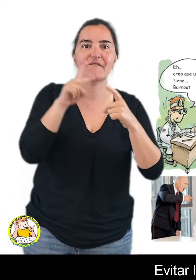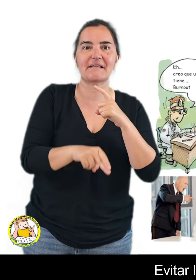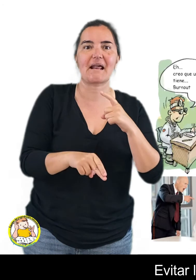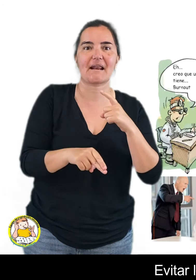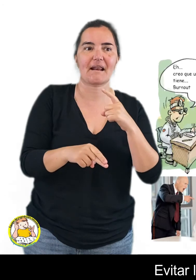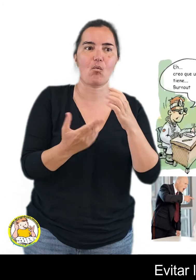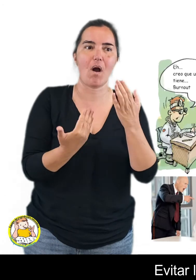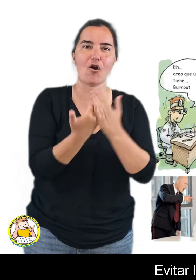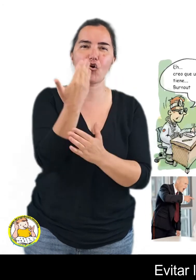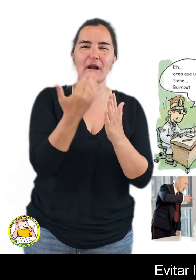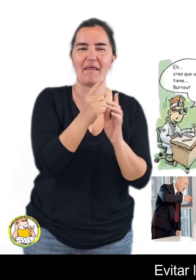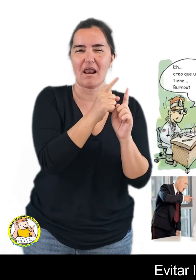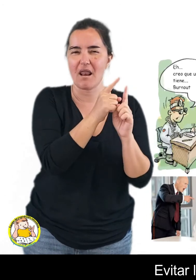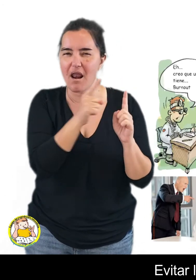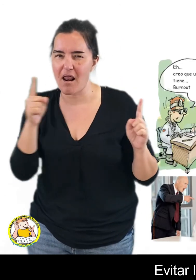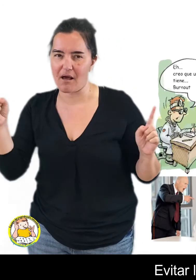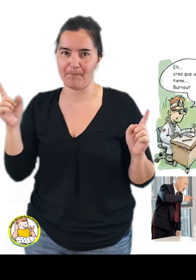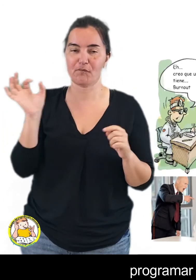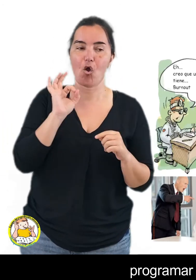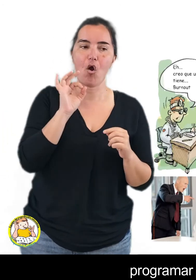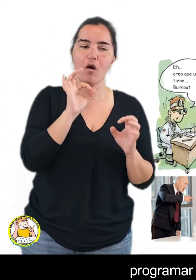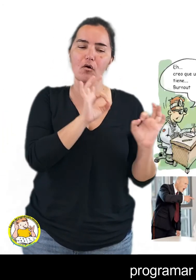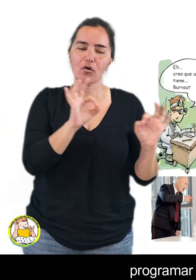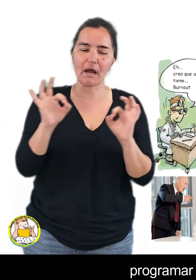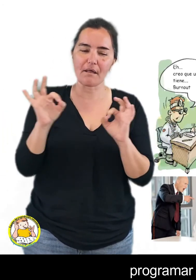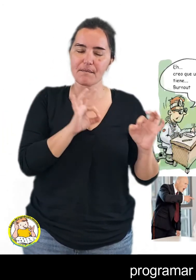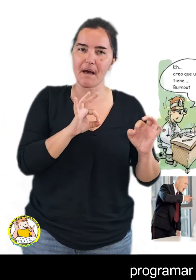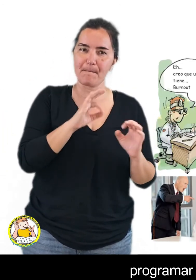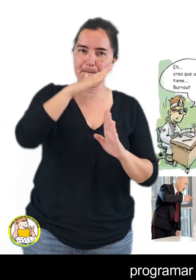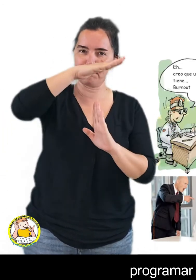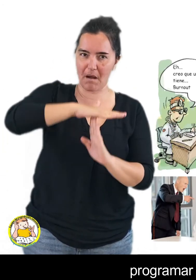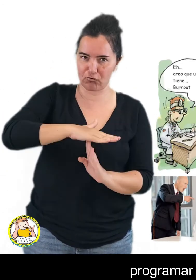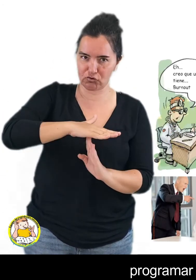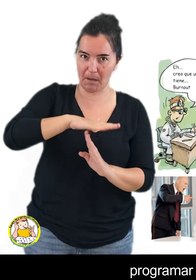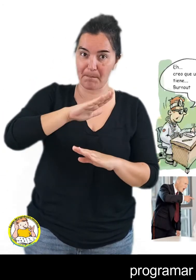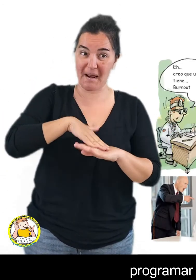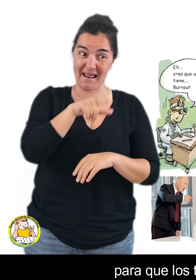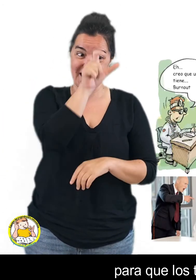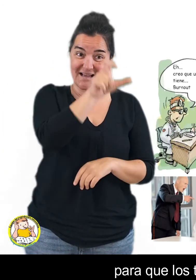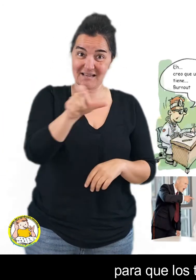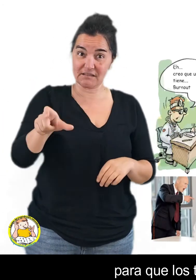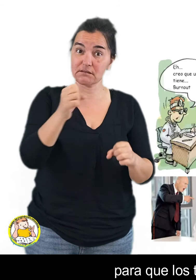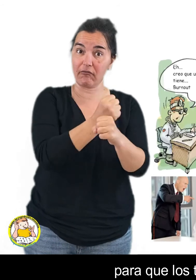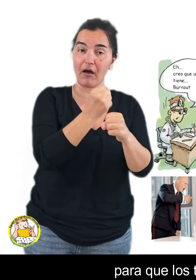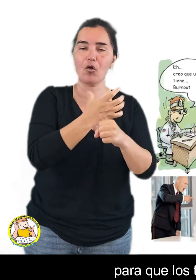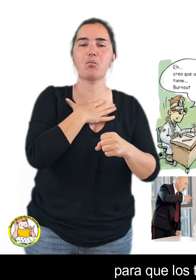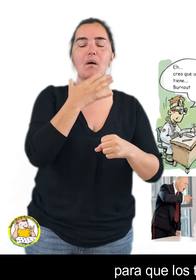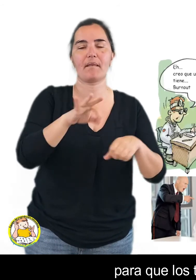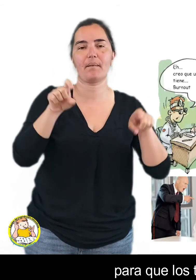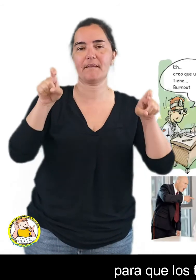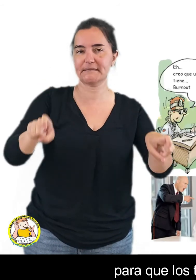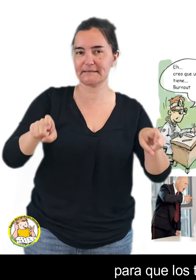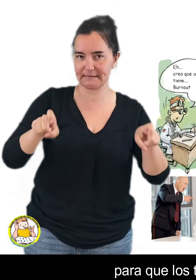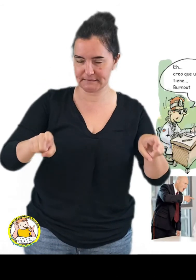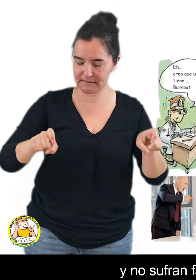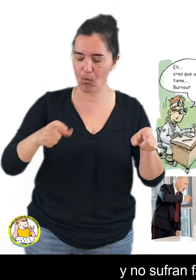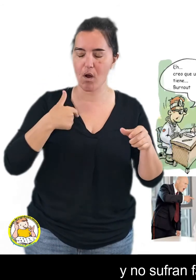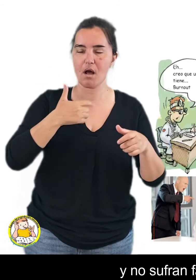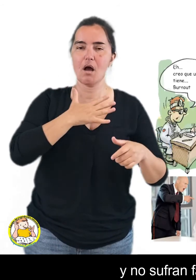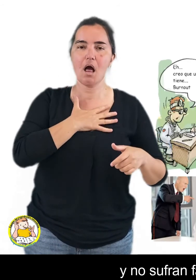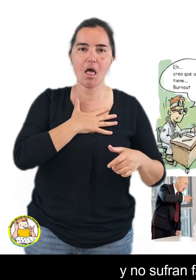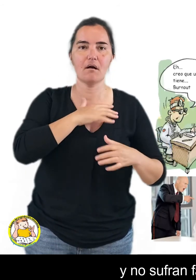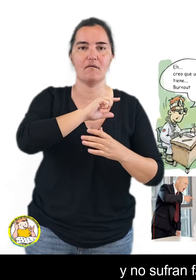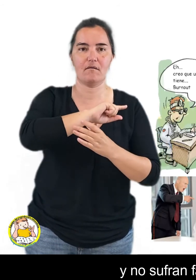evitar las jornadas prolongadas, programar pausas dentro de la jornada para que los trabajadores puedan descansar